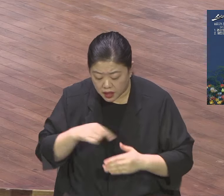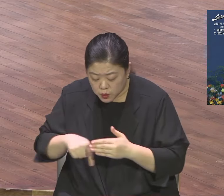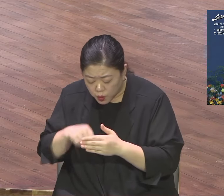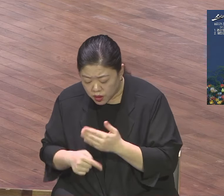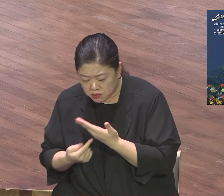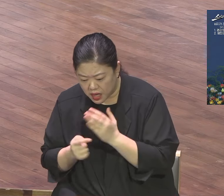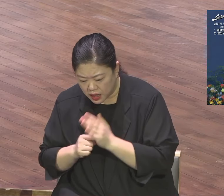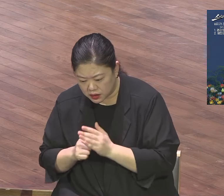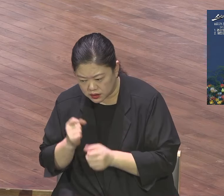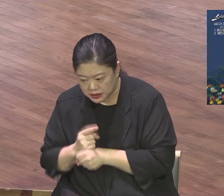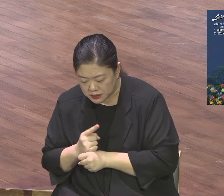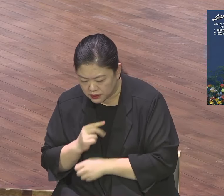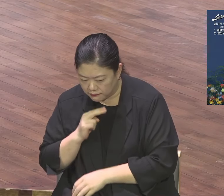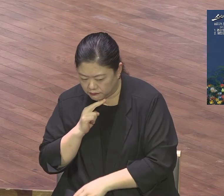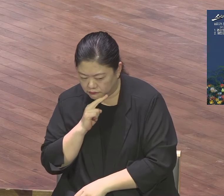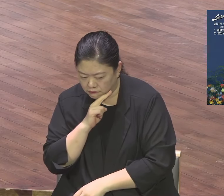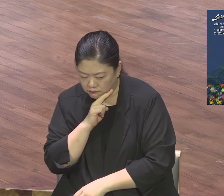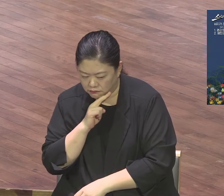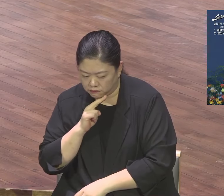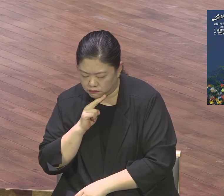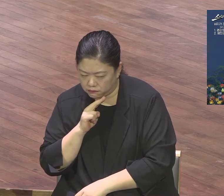염려, 불평, 원망.